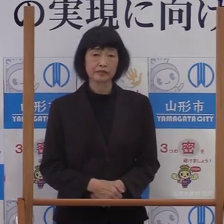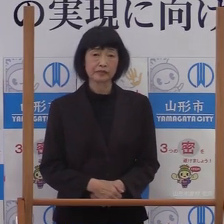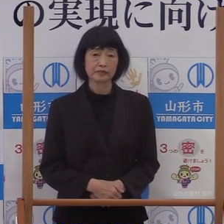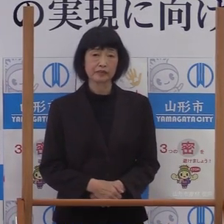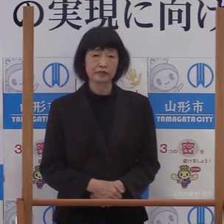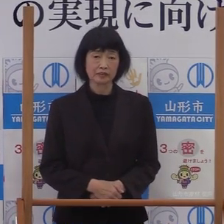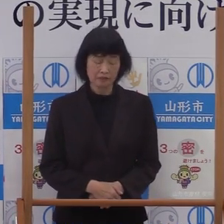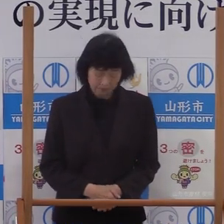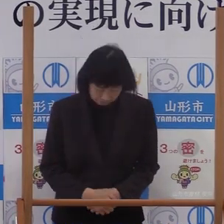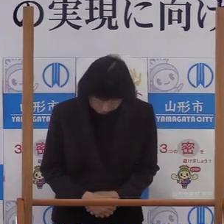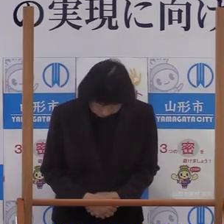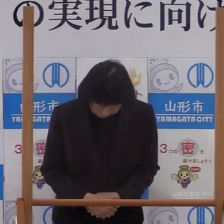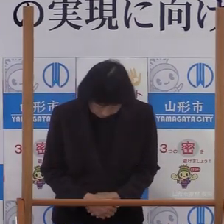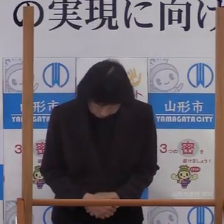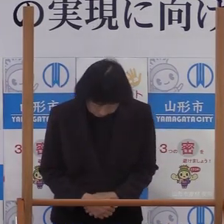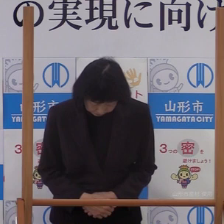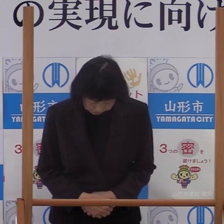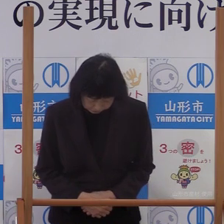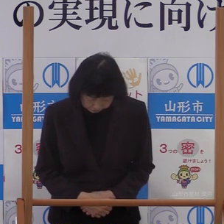ろしくお願いします。